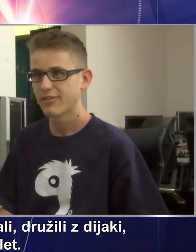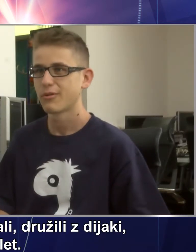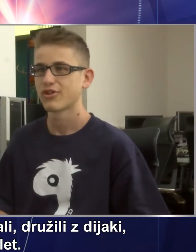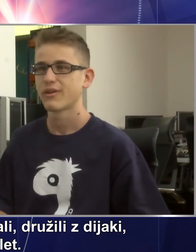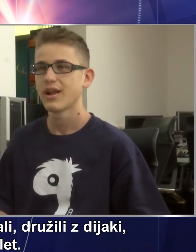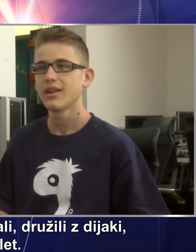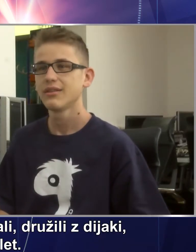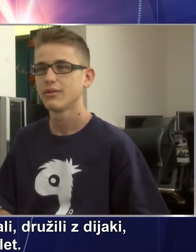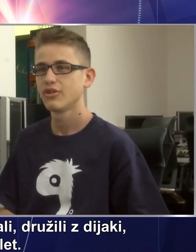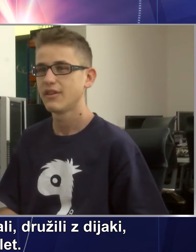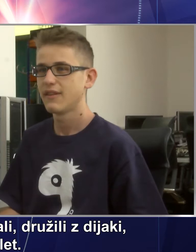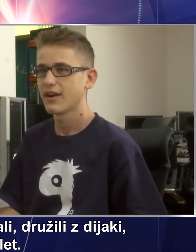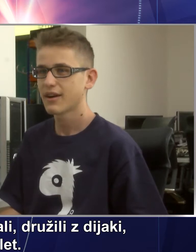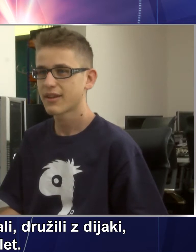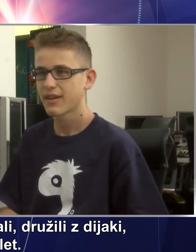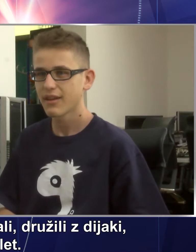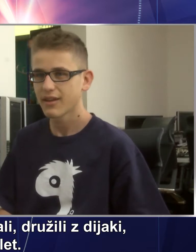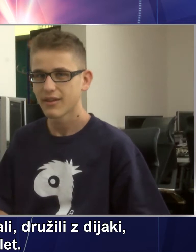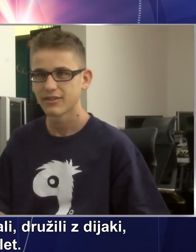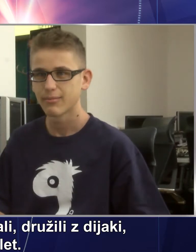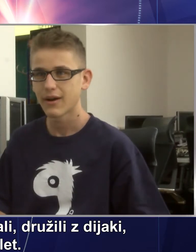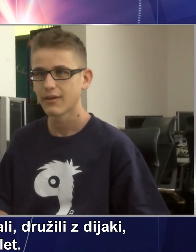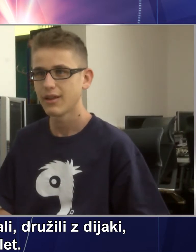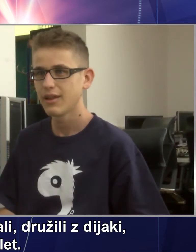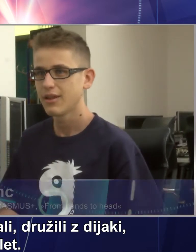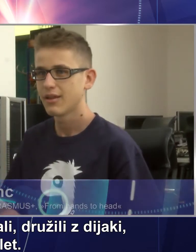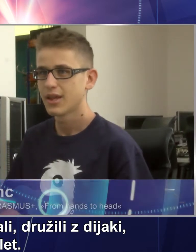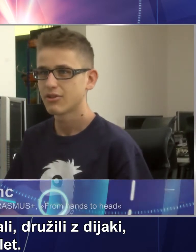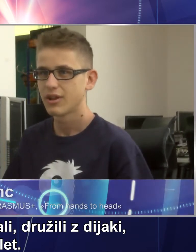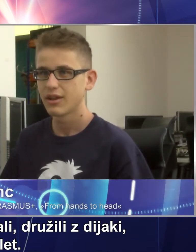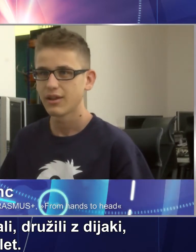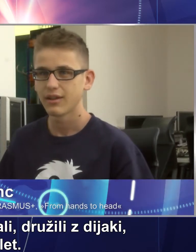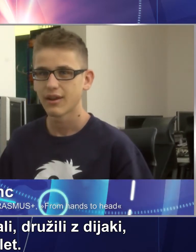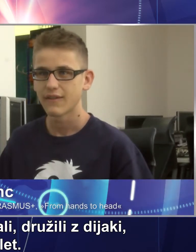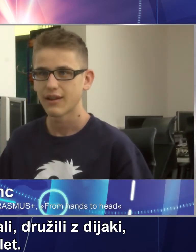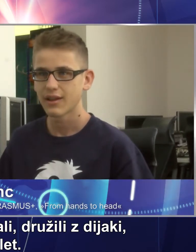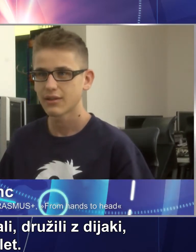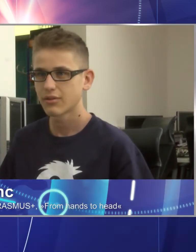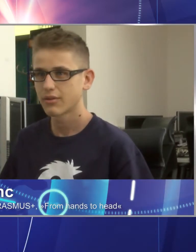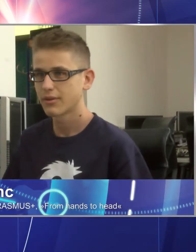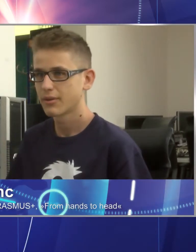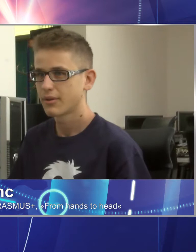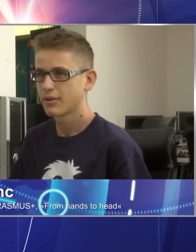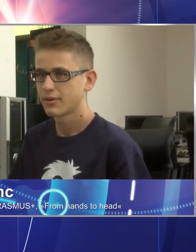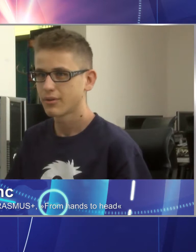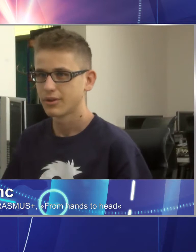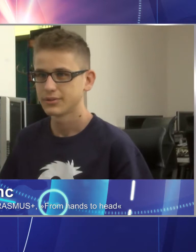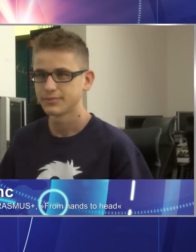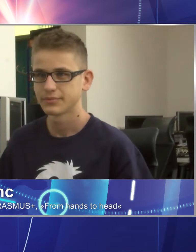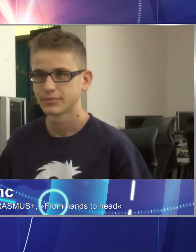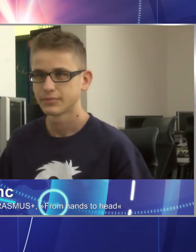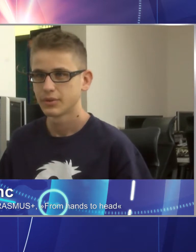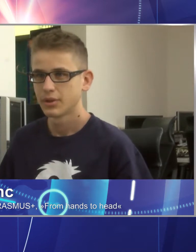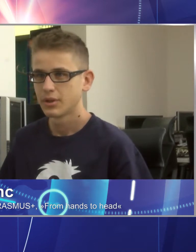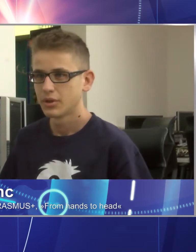smo se izobraževali, družili z dijaki, zabavali, šli na izlet. To.